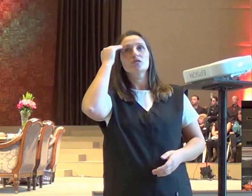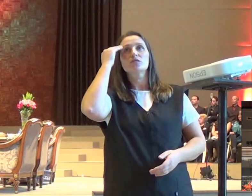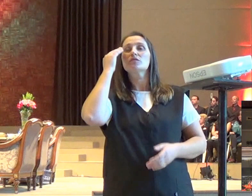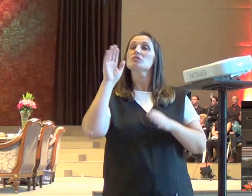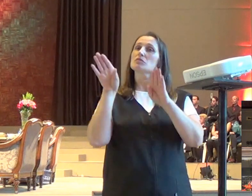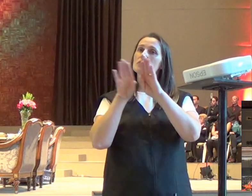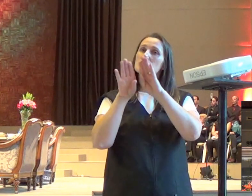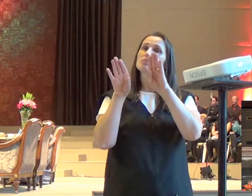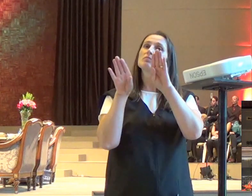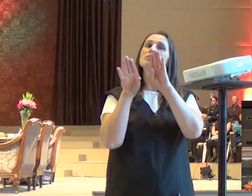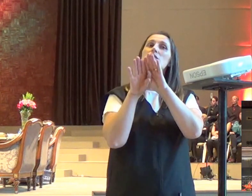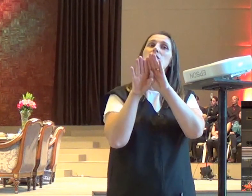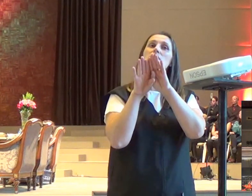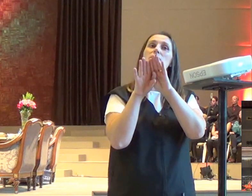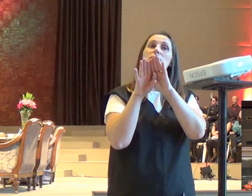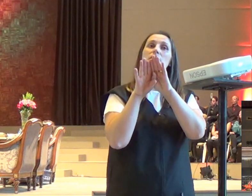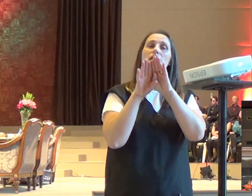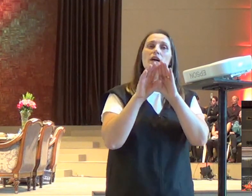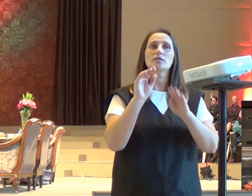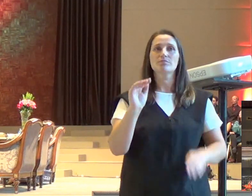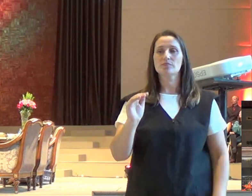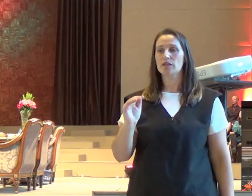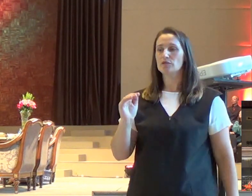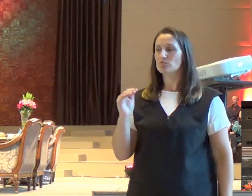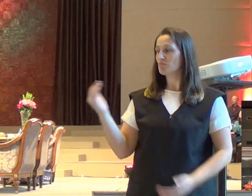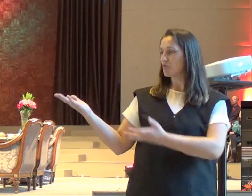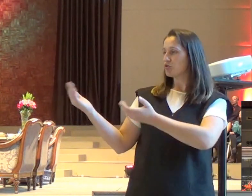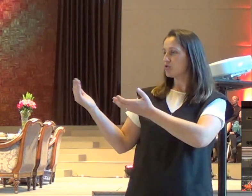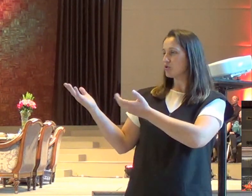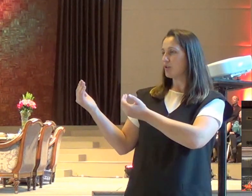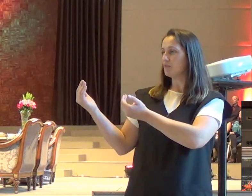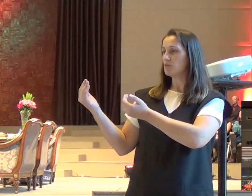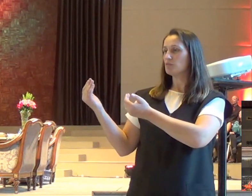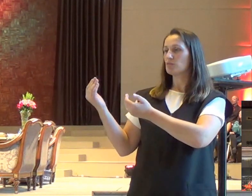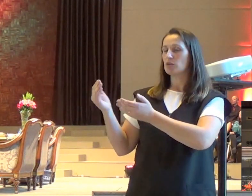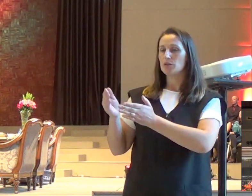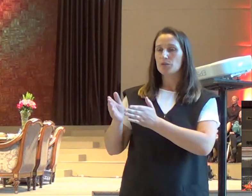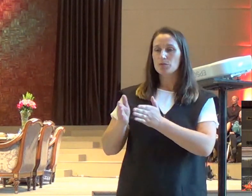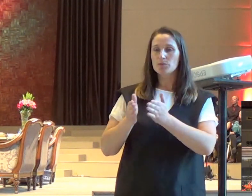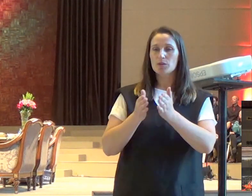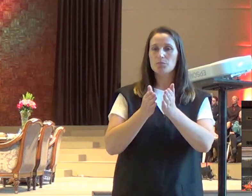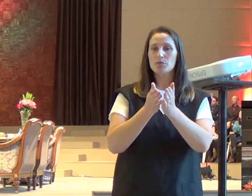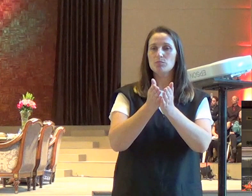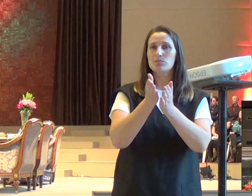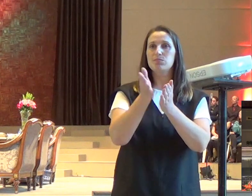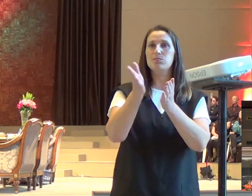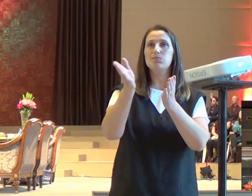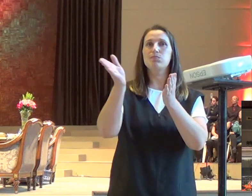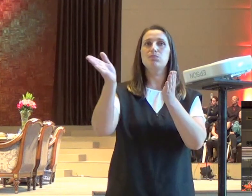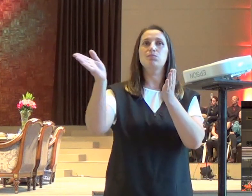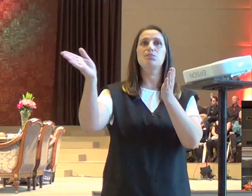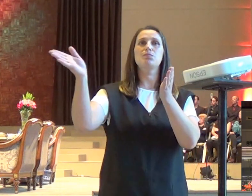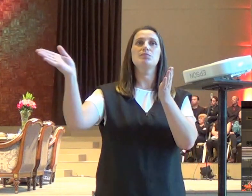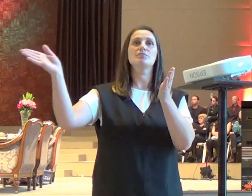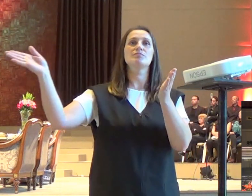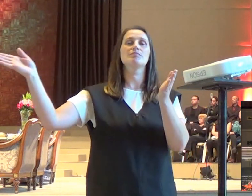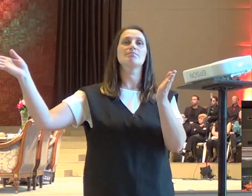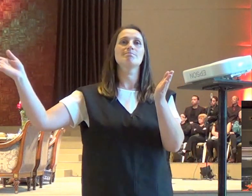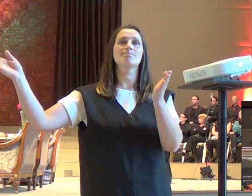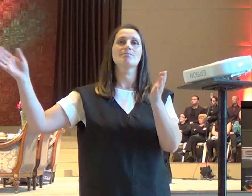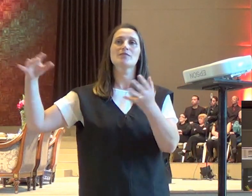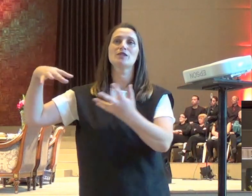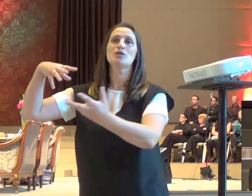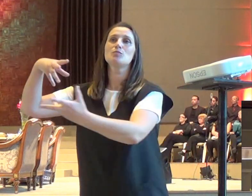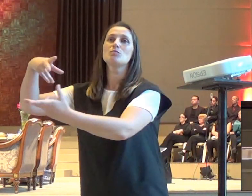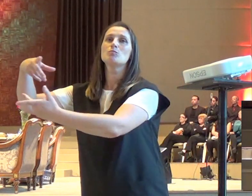e quando chegou na fase da juventude ele se afastou dos caminhos do senhor se